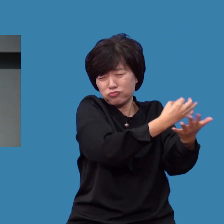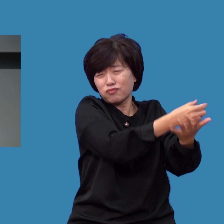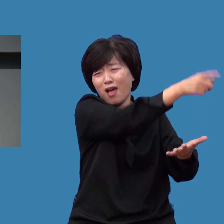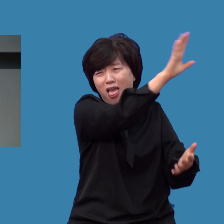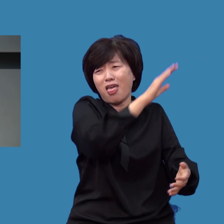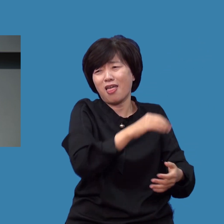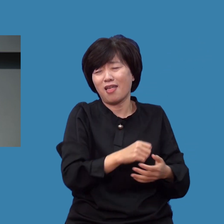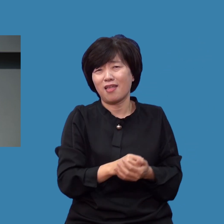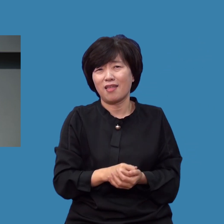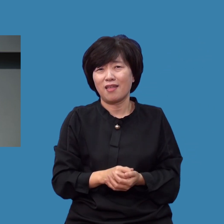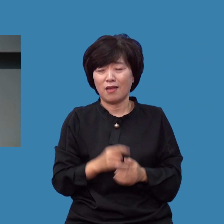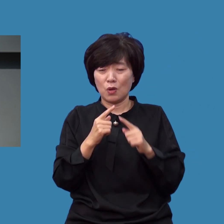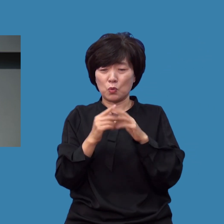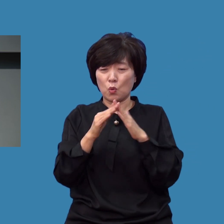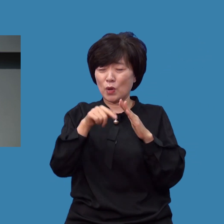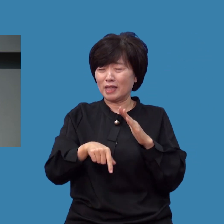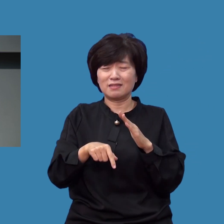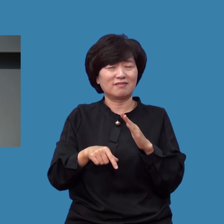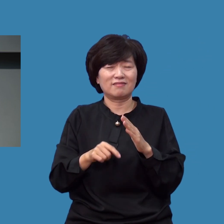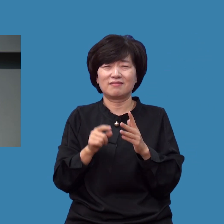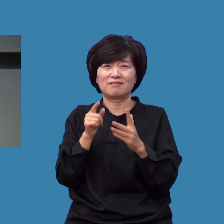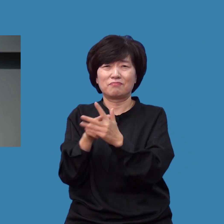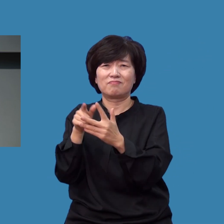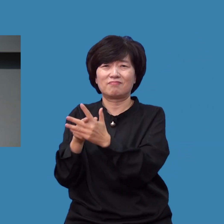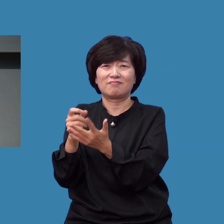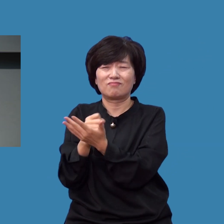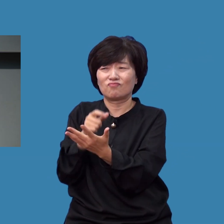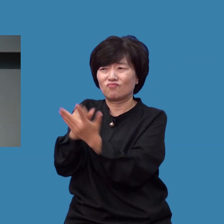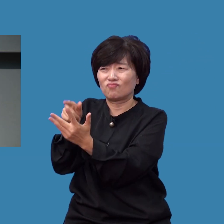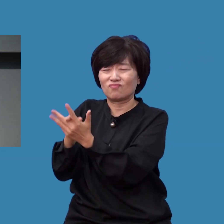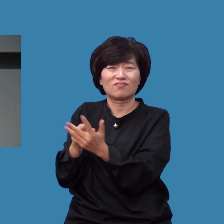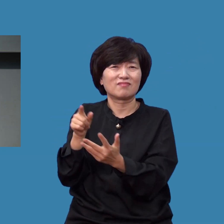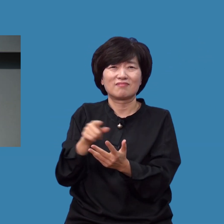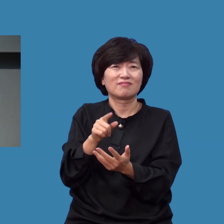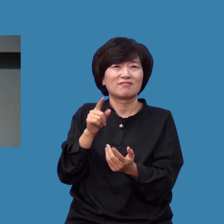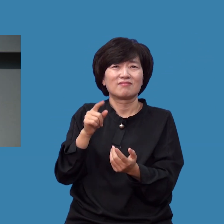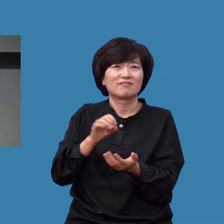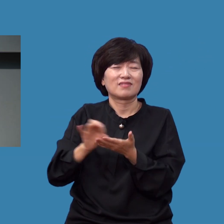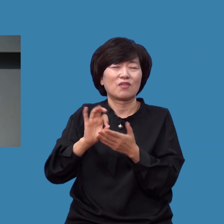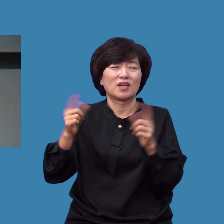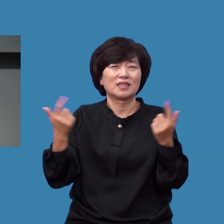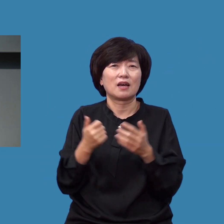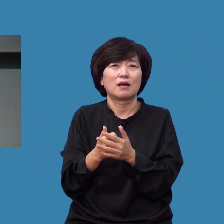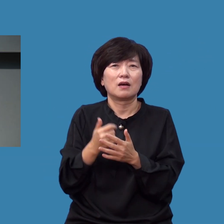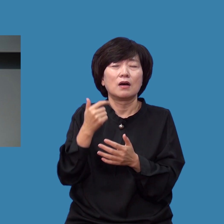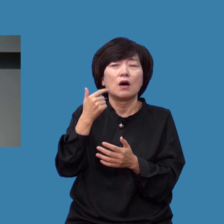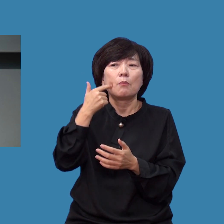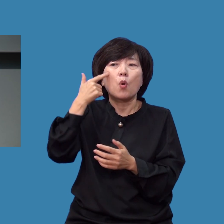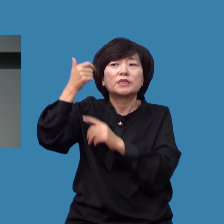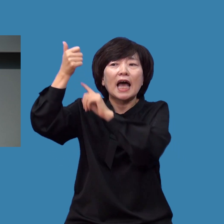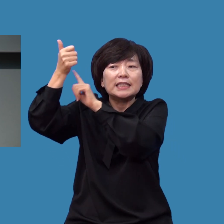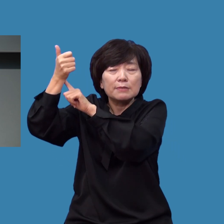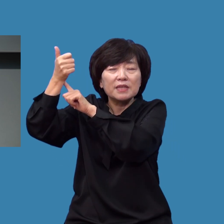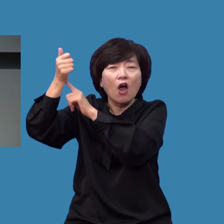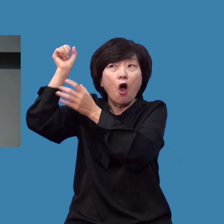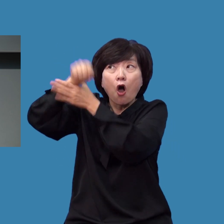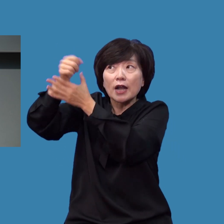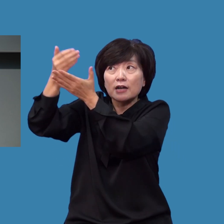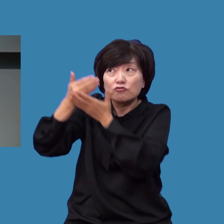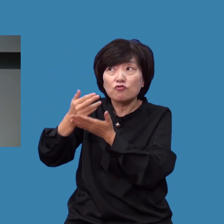예언은 잘 맞추는 거랑 상관없어. 교회 세우신 권위자가 예언에 대해 닫혀 있고 허락하지 않는다면 예언하지 않는 게